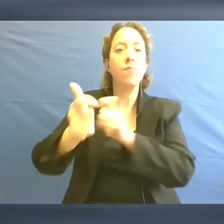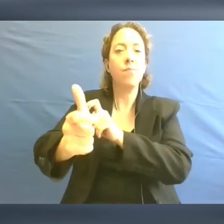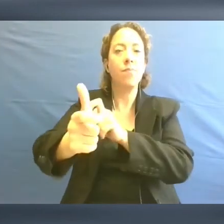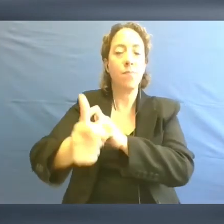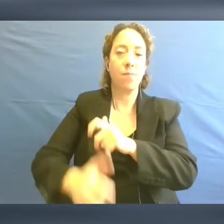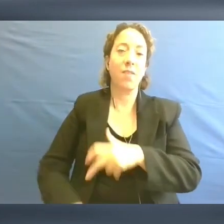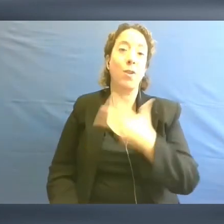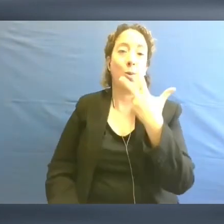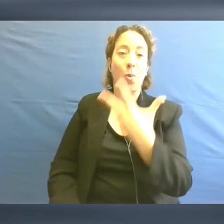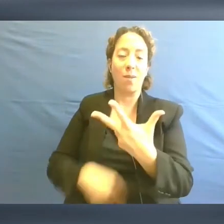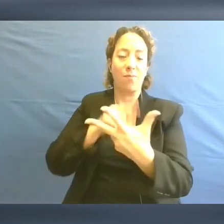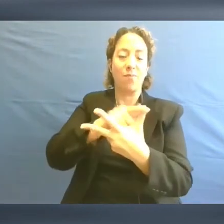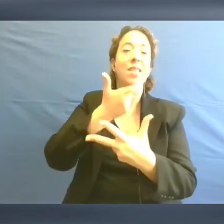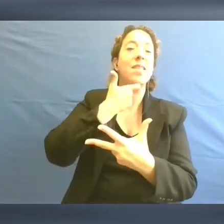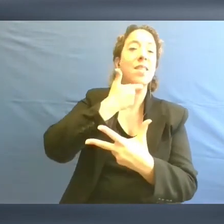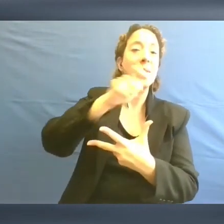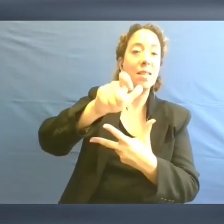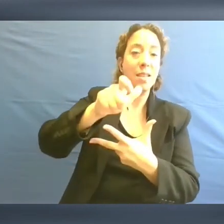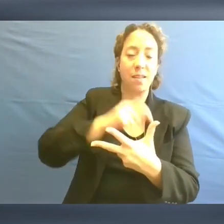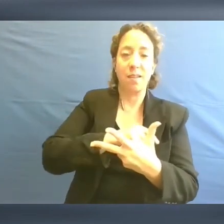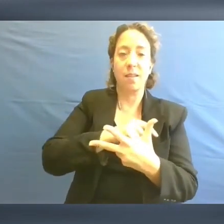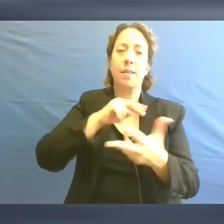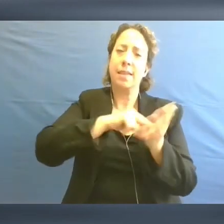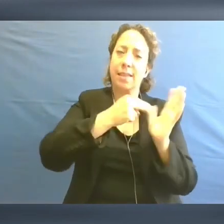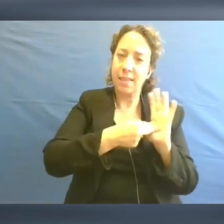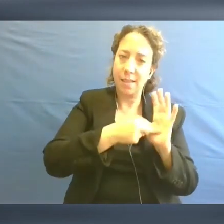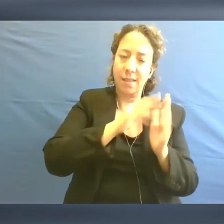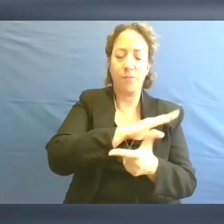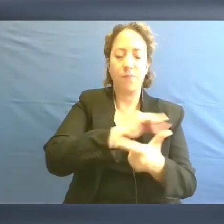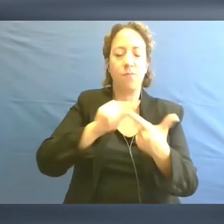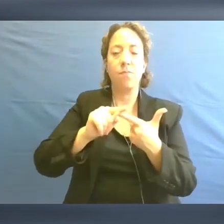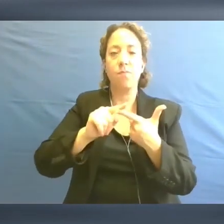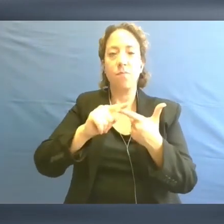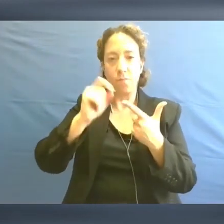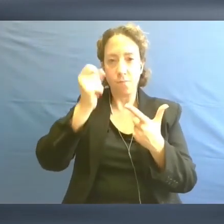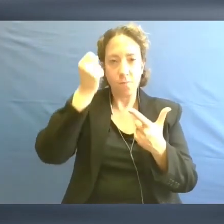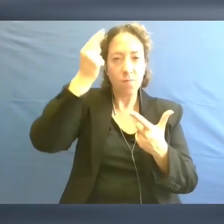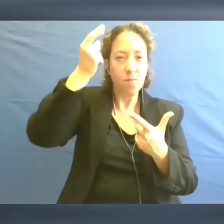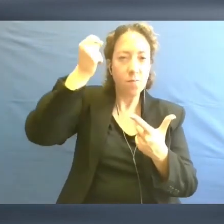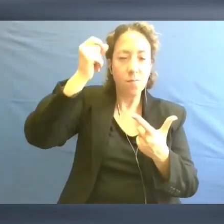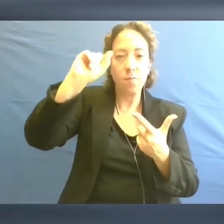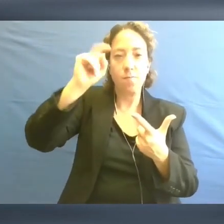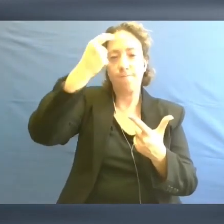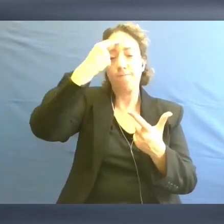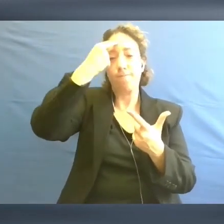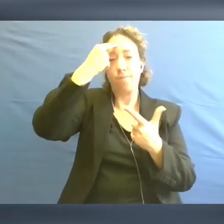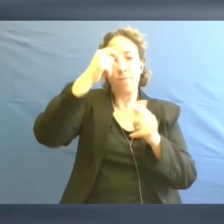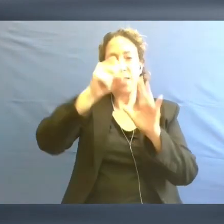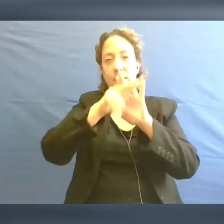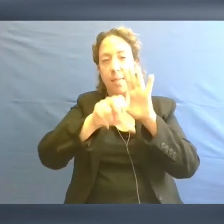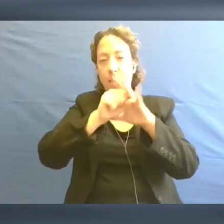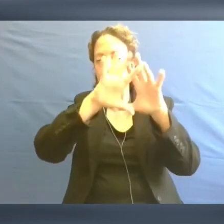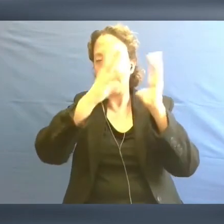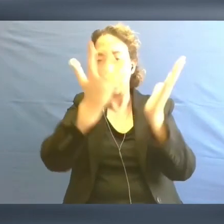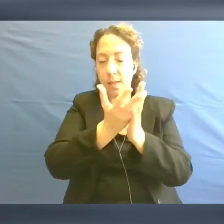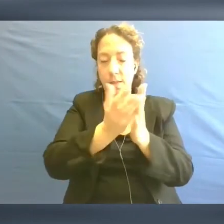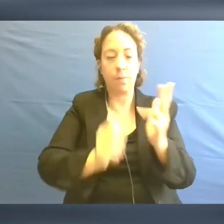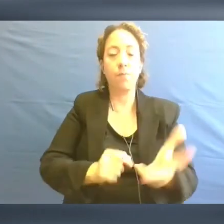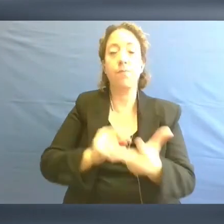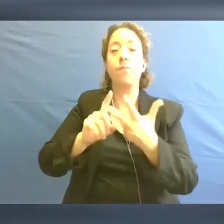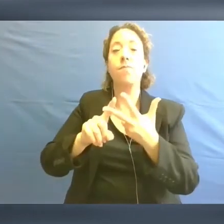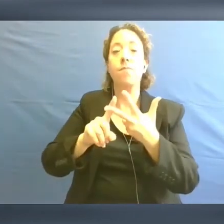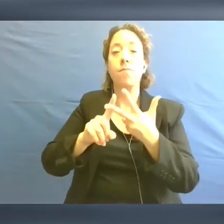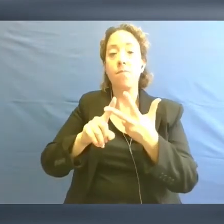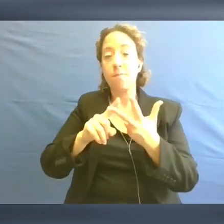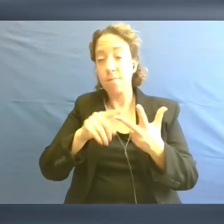briques, accessibilité, niveau technique, intelligibilité, niveau sémantique de l'information,